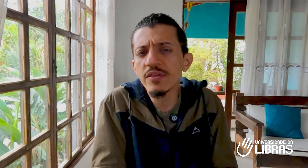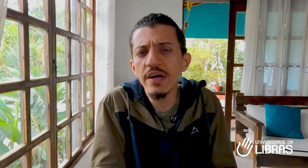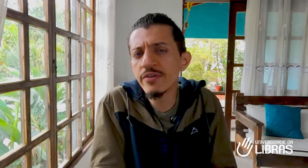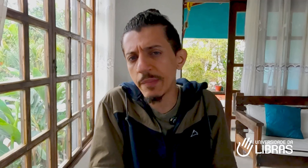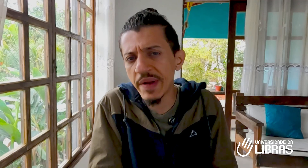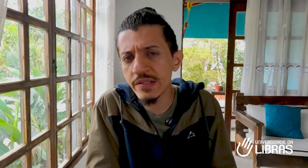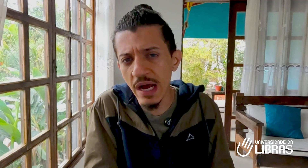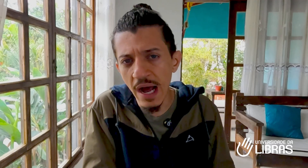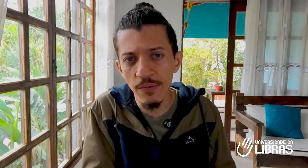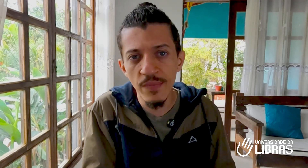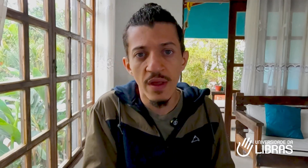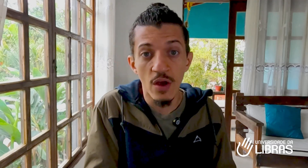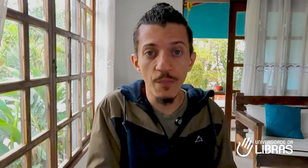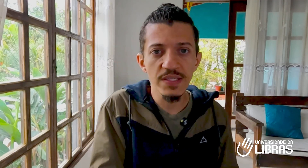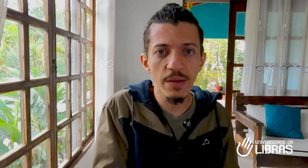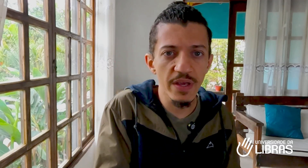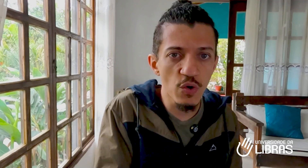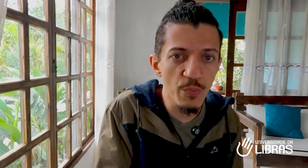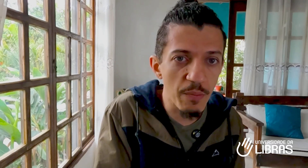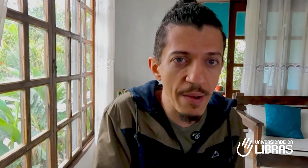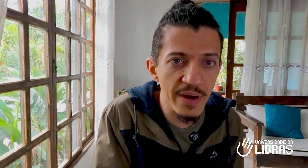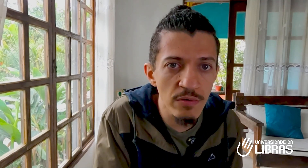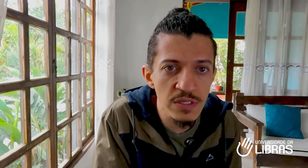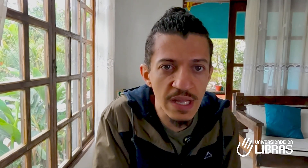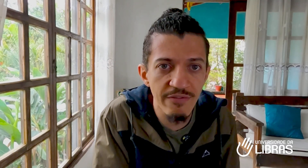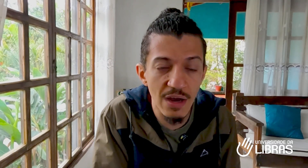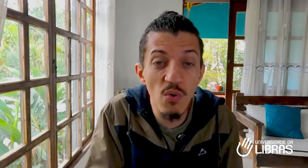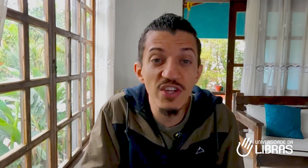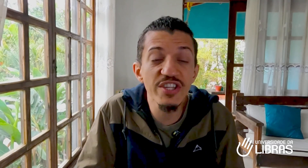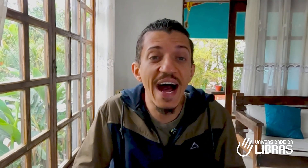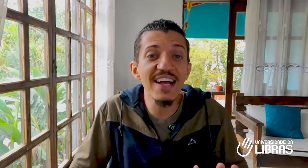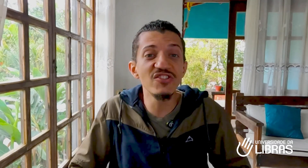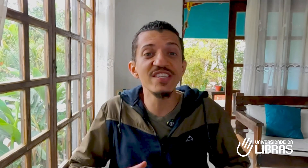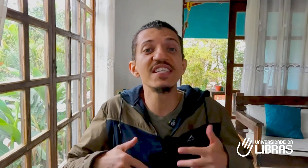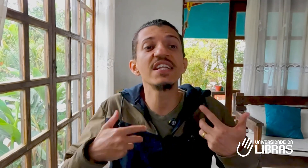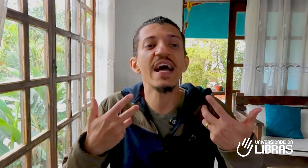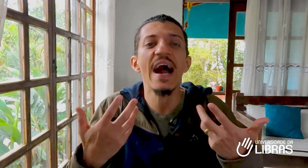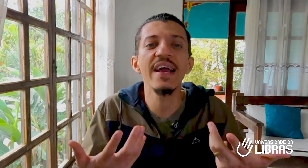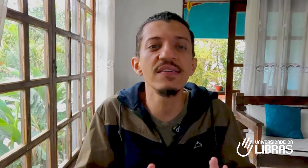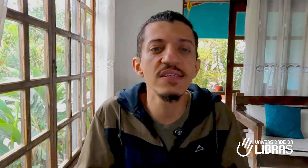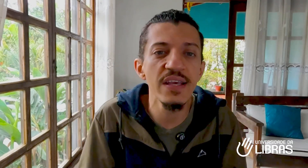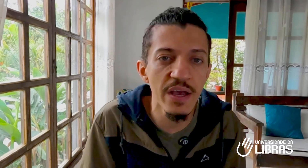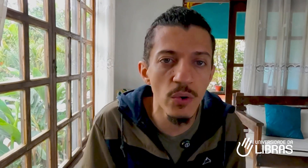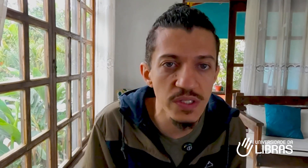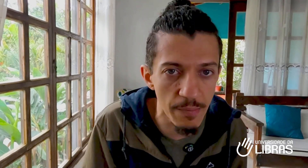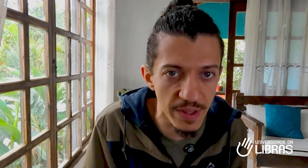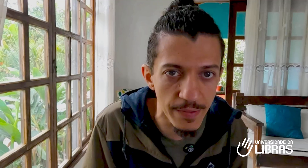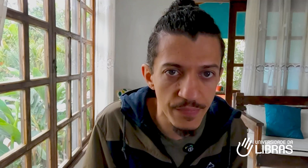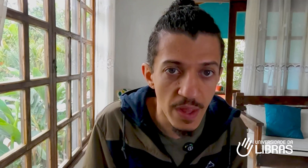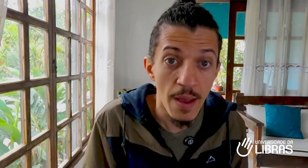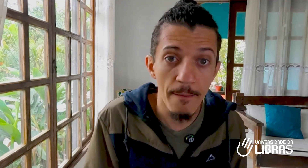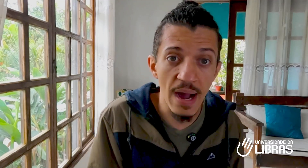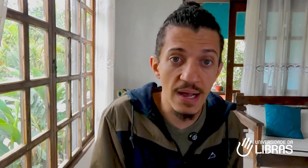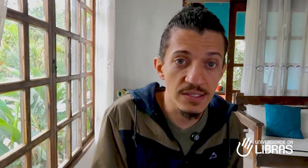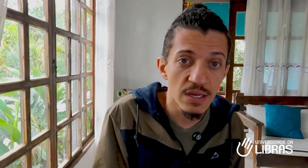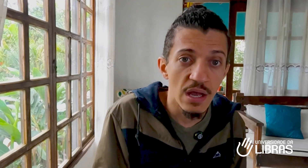de aprendizado, eu percebi que o problema não estava na quantidade de sinais que eu sabia, mas